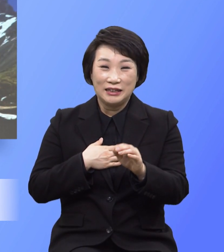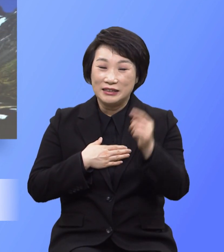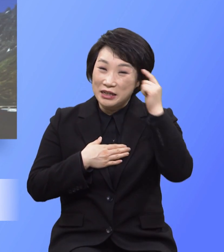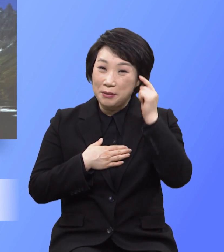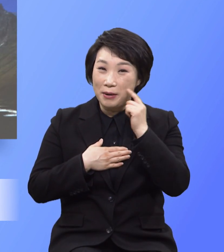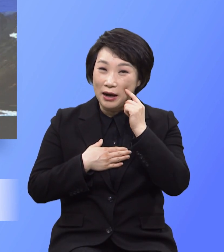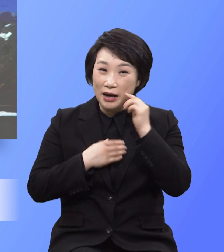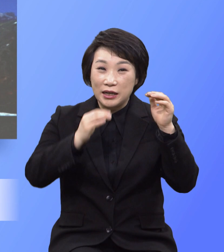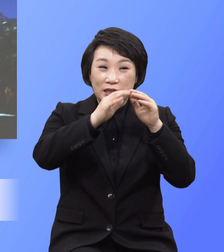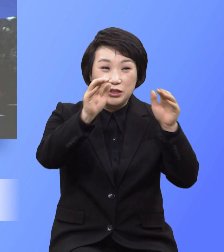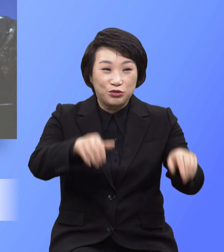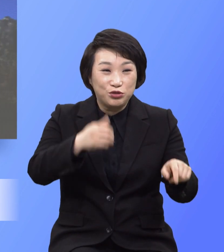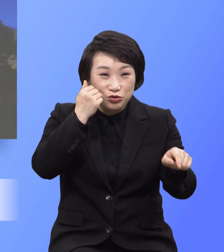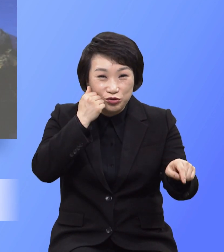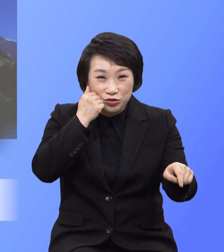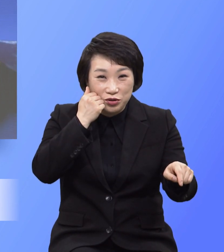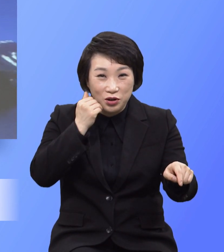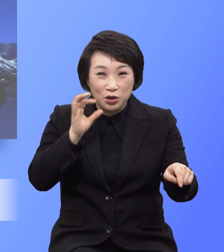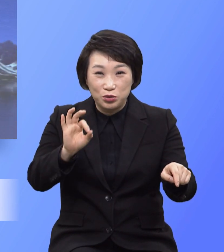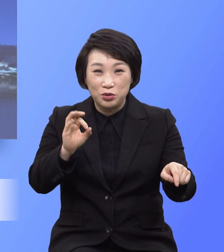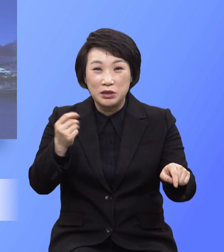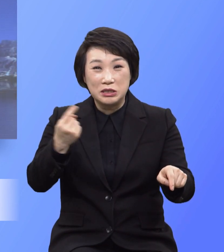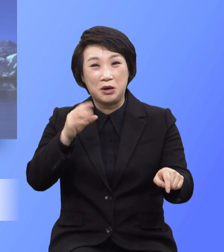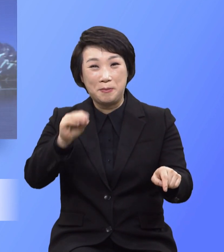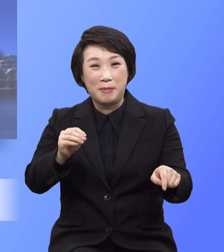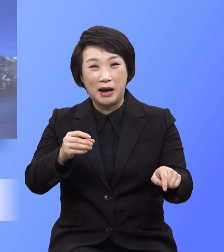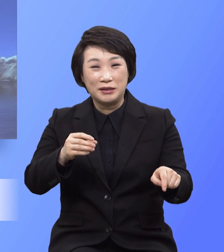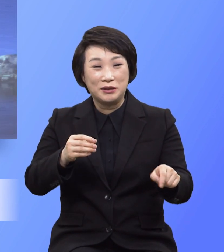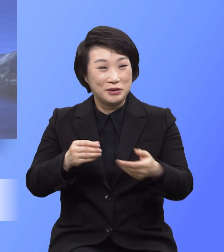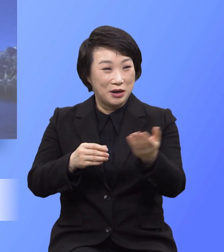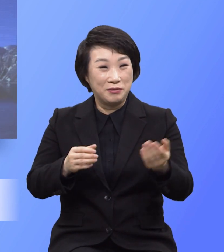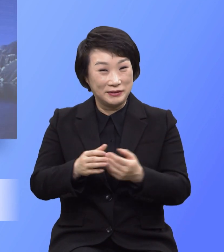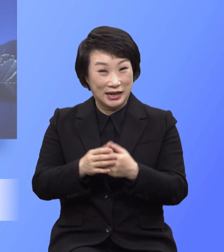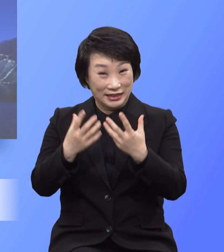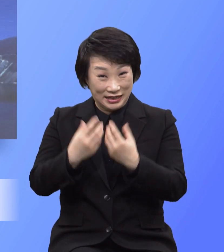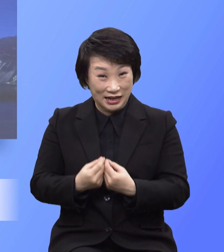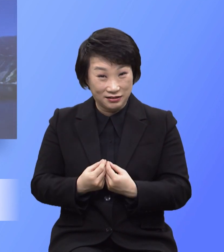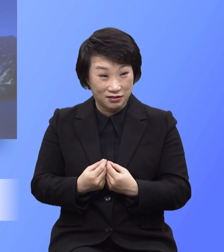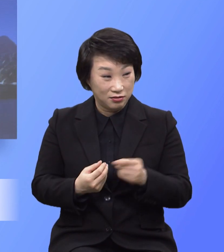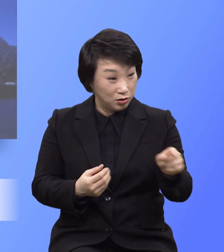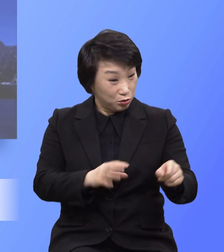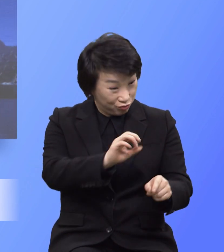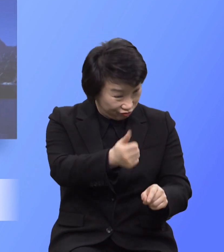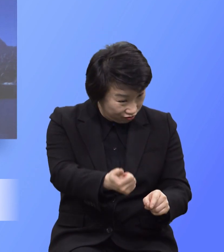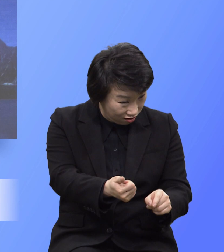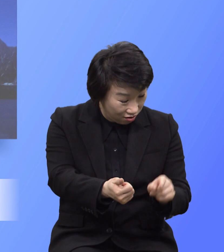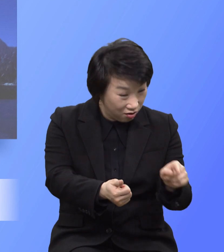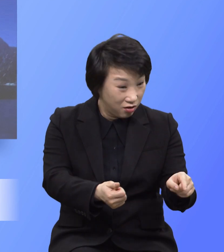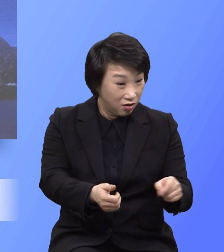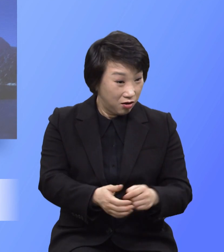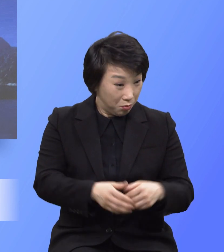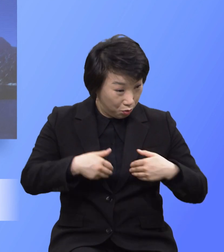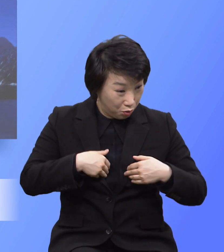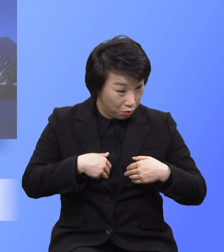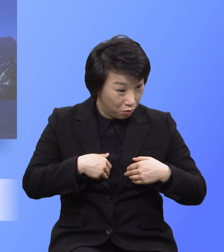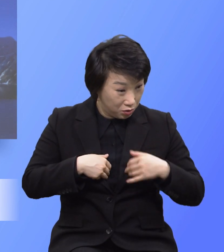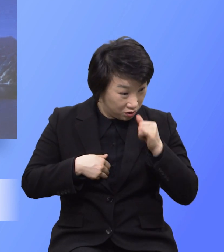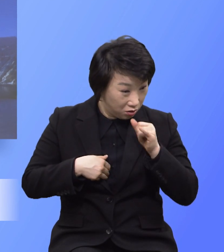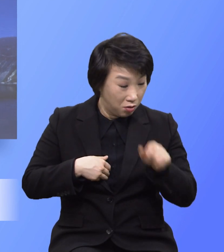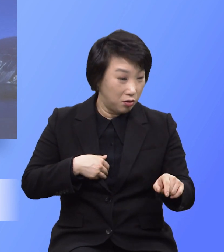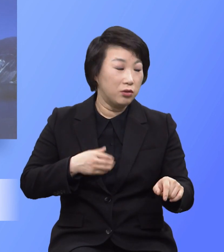이웃 사람에게 돈 1,000만 원을 그냥 너 돈이 가난하고 필요한 것